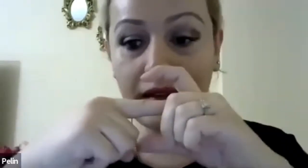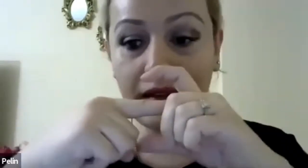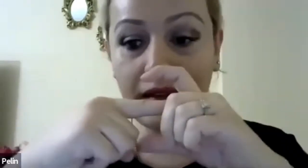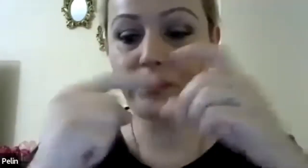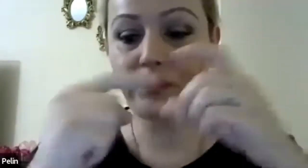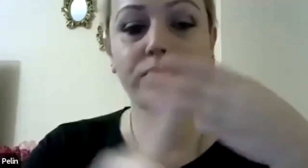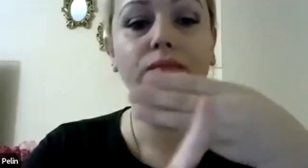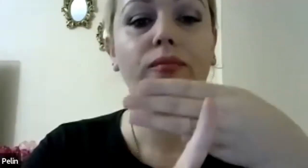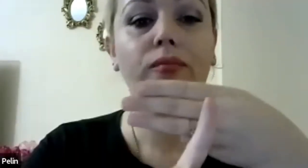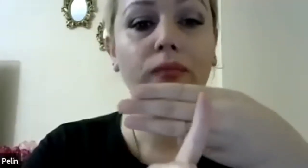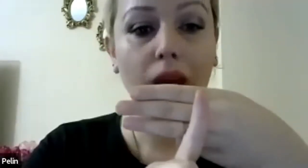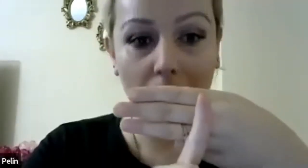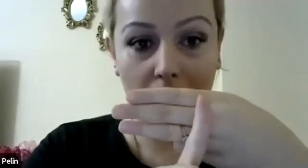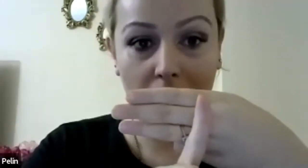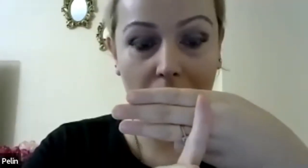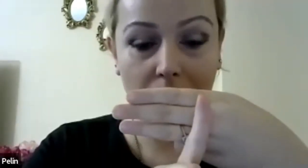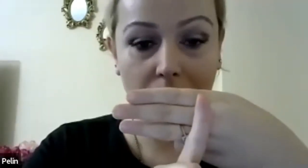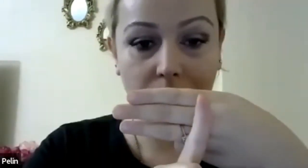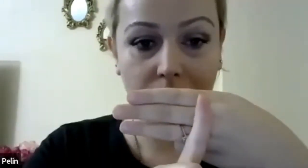da E.